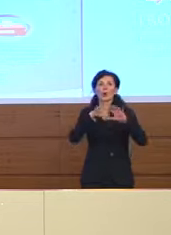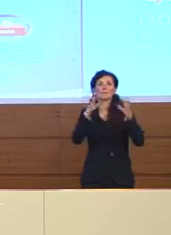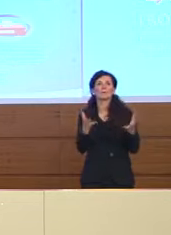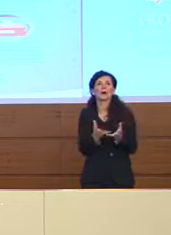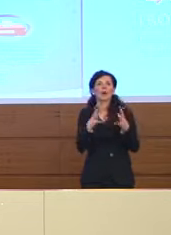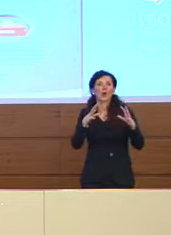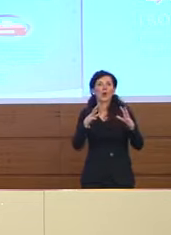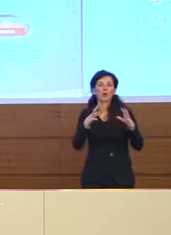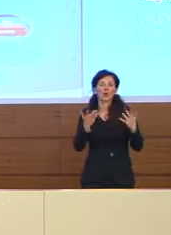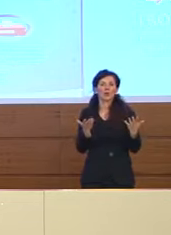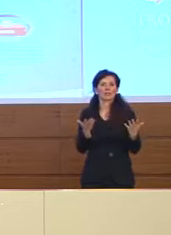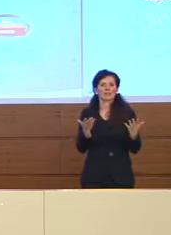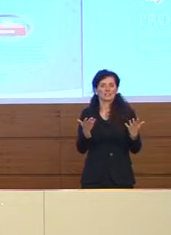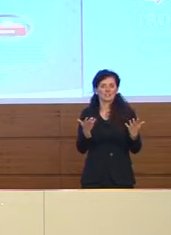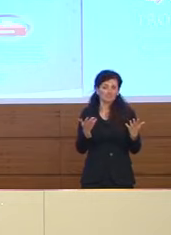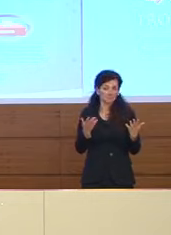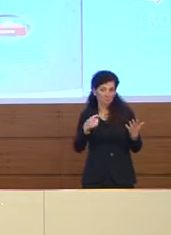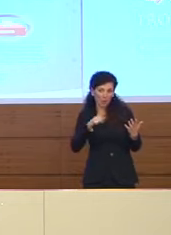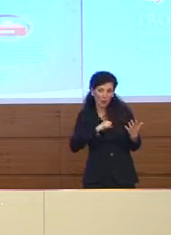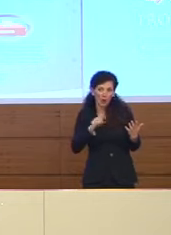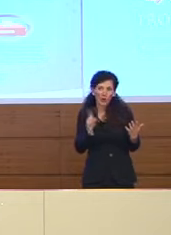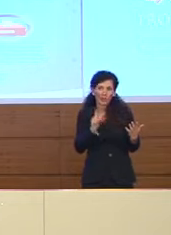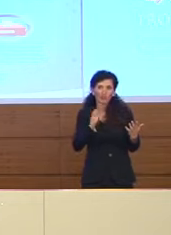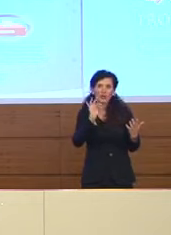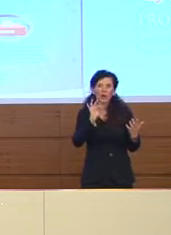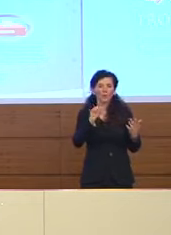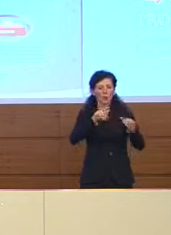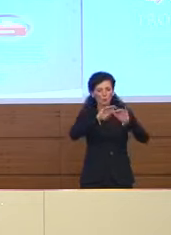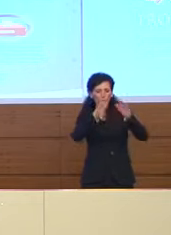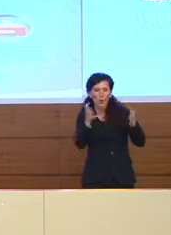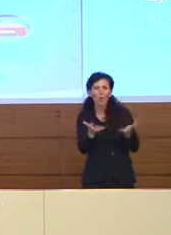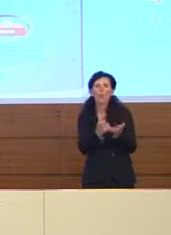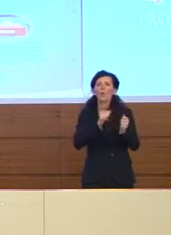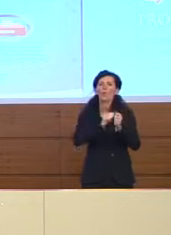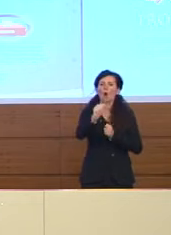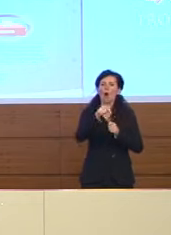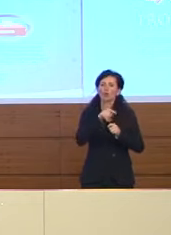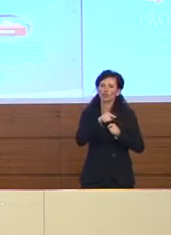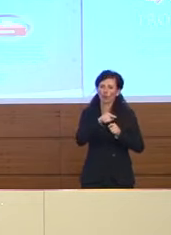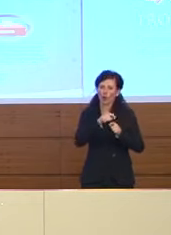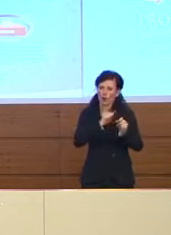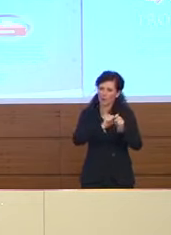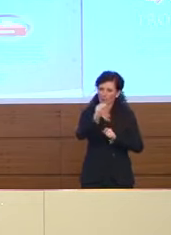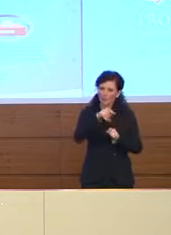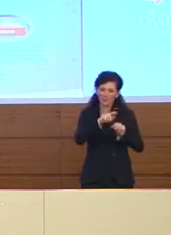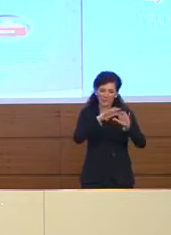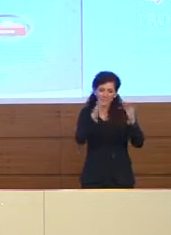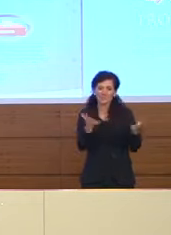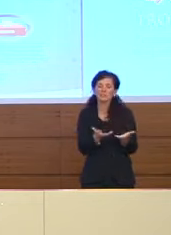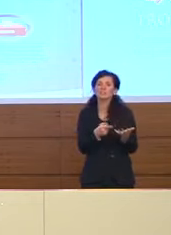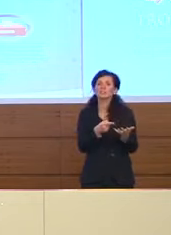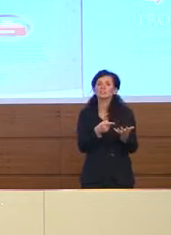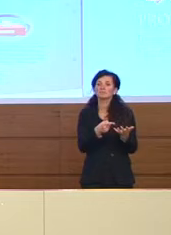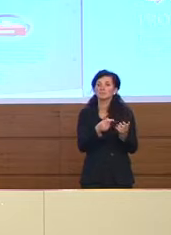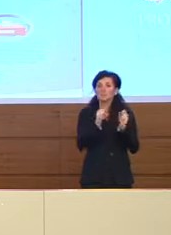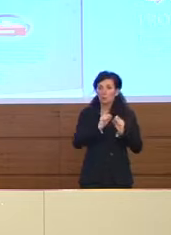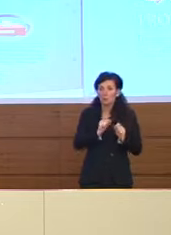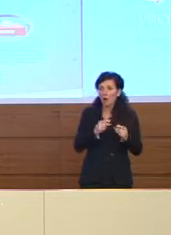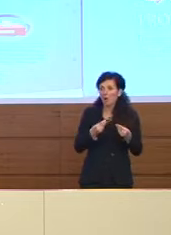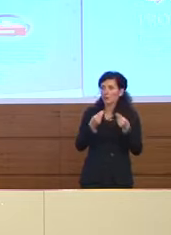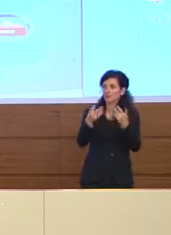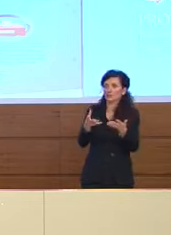non credo che la sfera di cuoio possa rappresentare un veicolo che